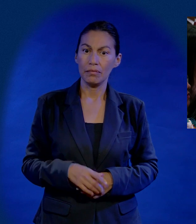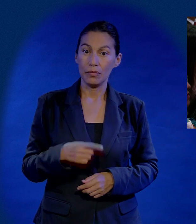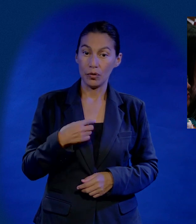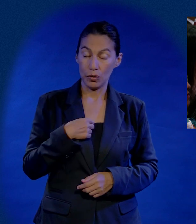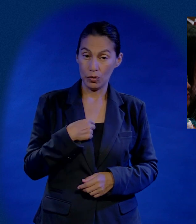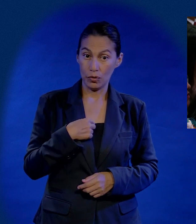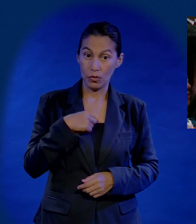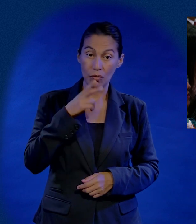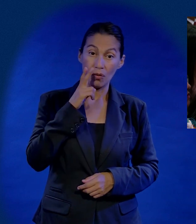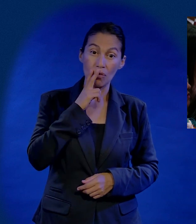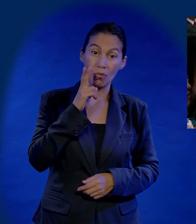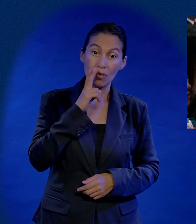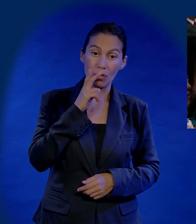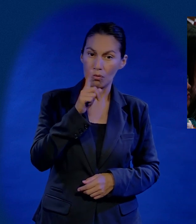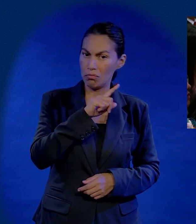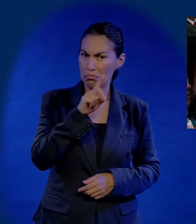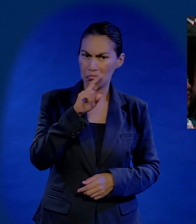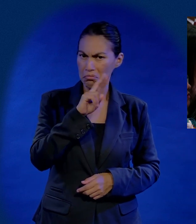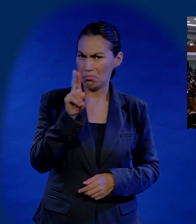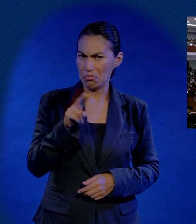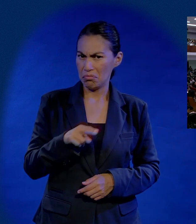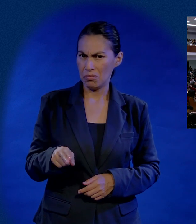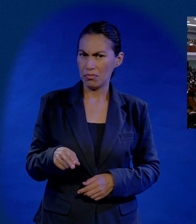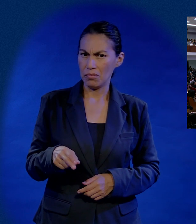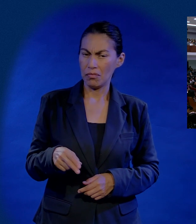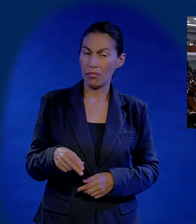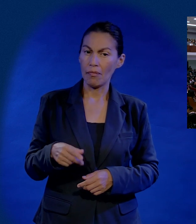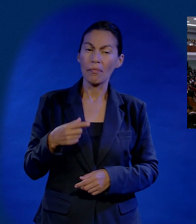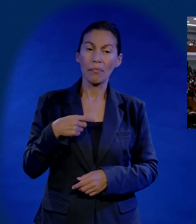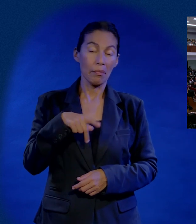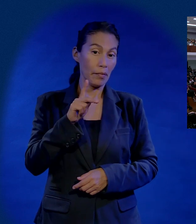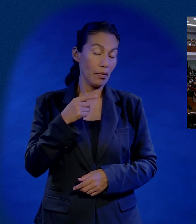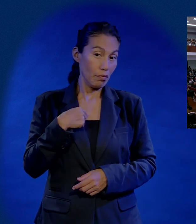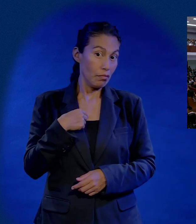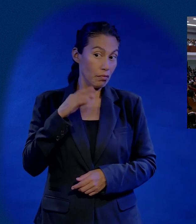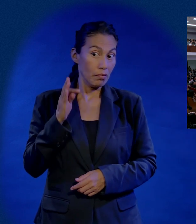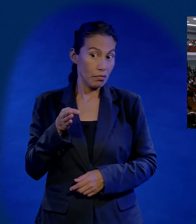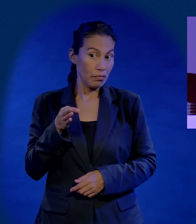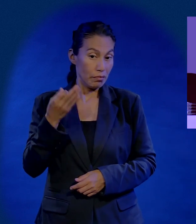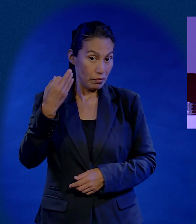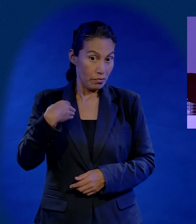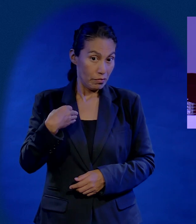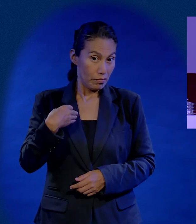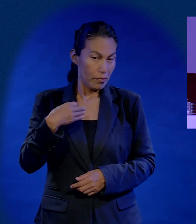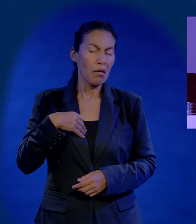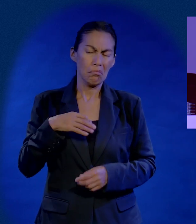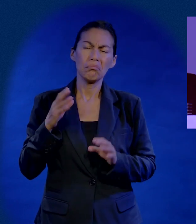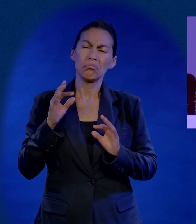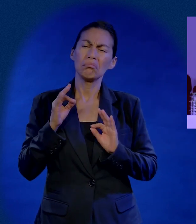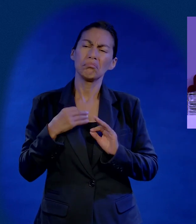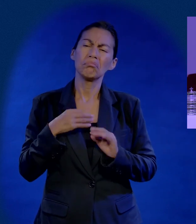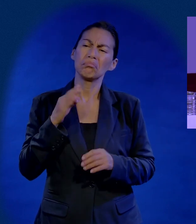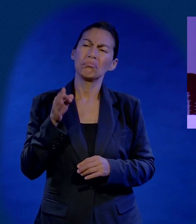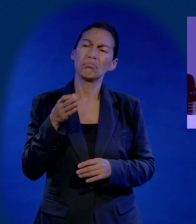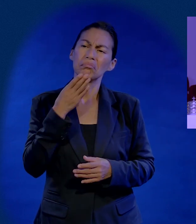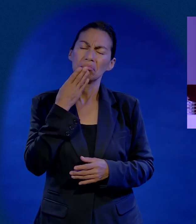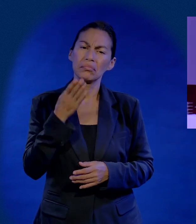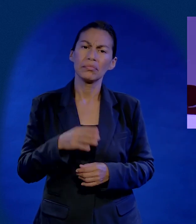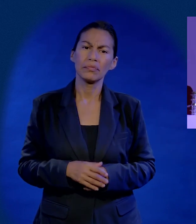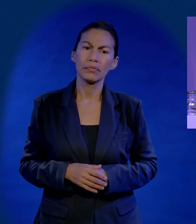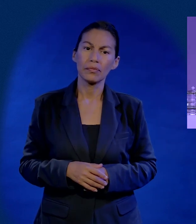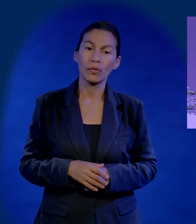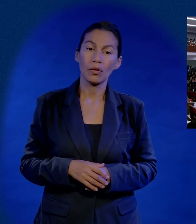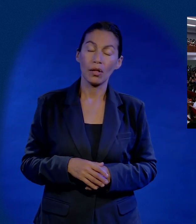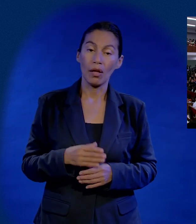paz. Yo nunca en mi vida había fumado, nunca, pero dije, bueno, si esto va a hacer que me acepten, le entramos. En eso